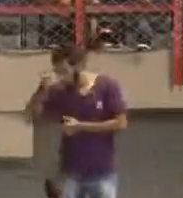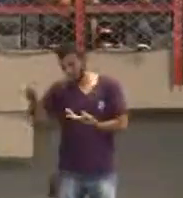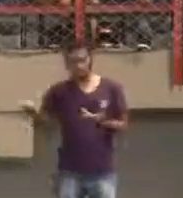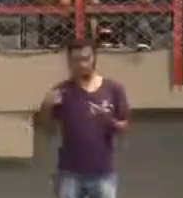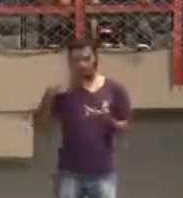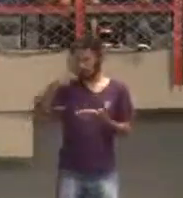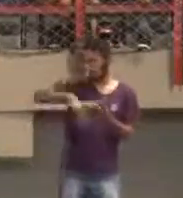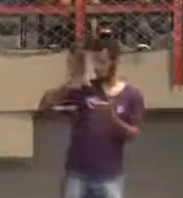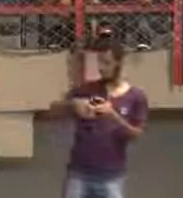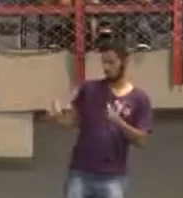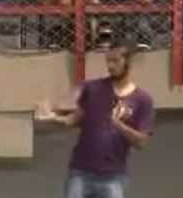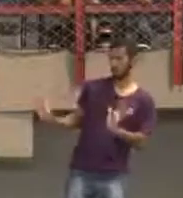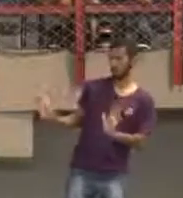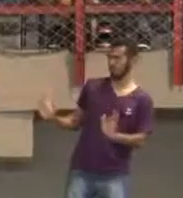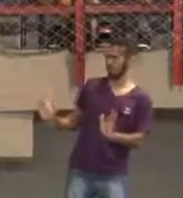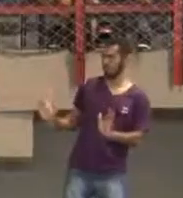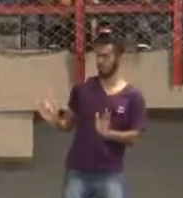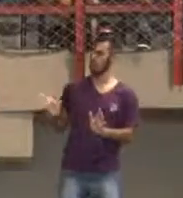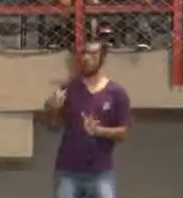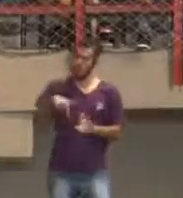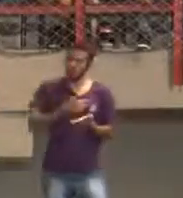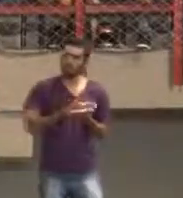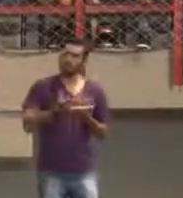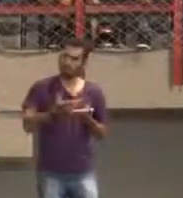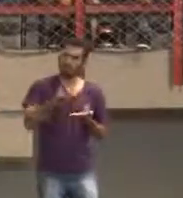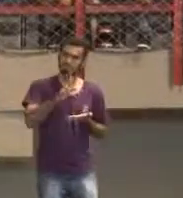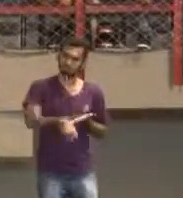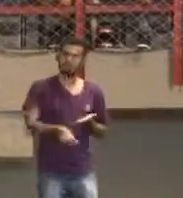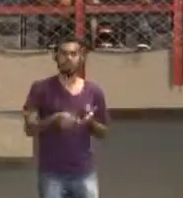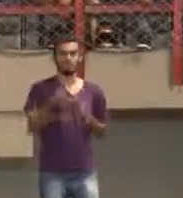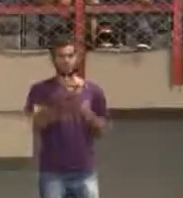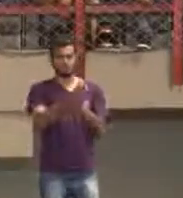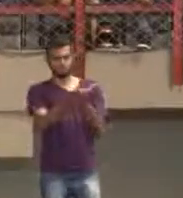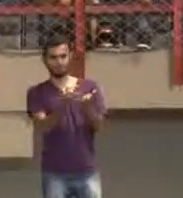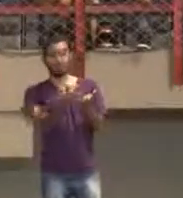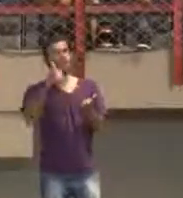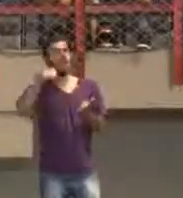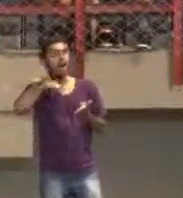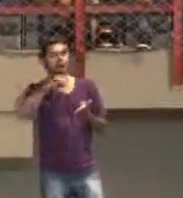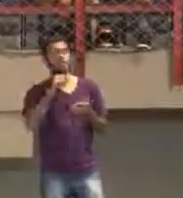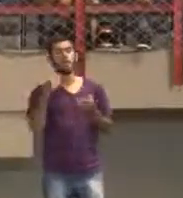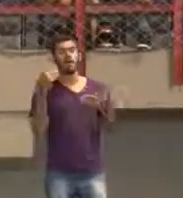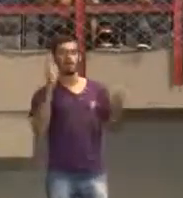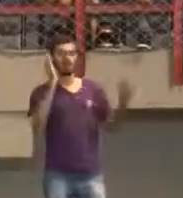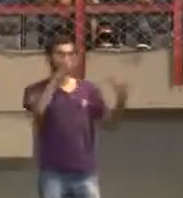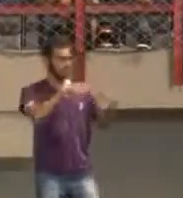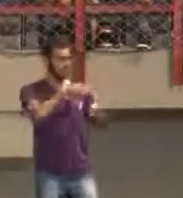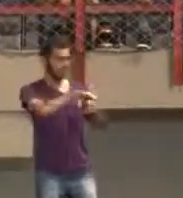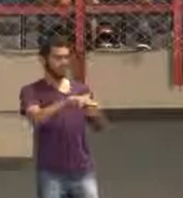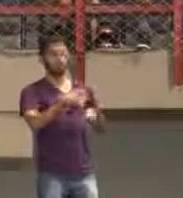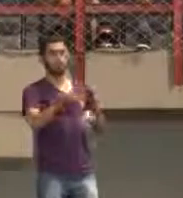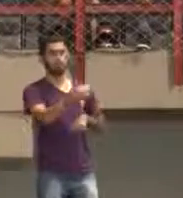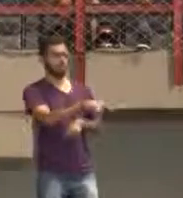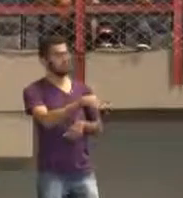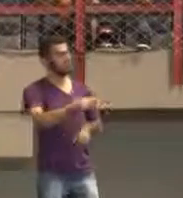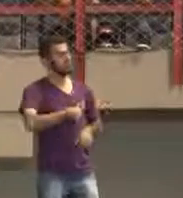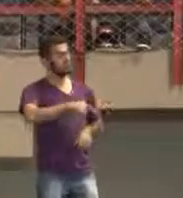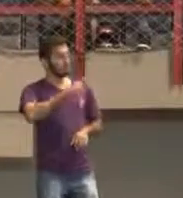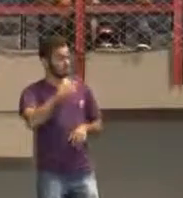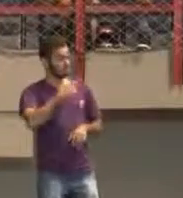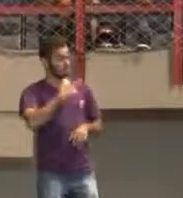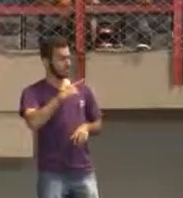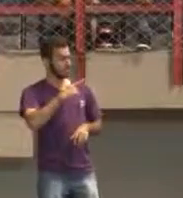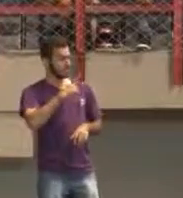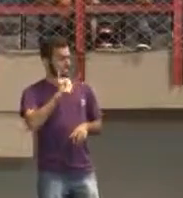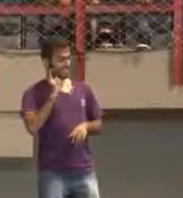começa. A mãe fala com o filho no poema. E a mãe diz assim: sai de dentro de mim,